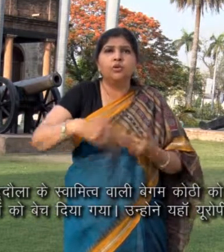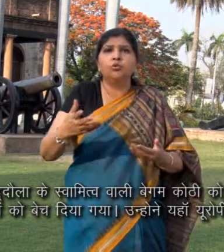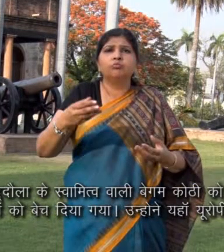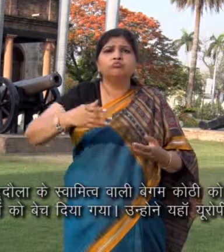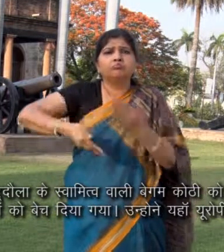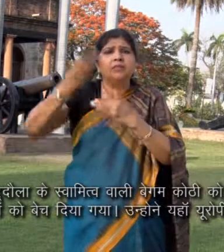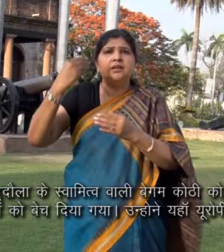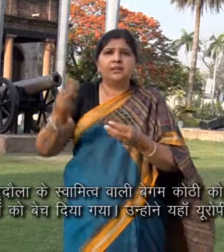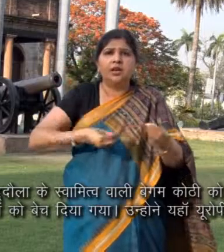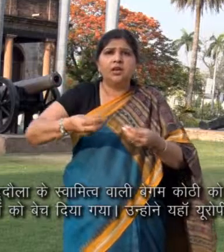गया।